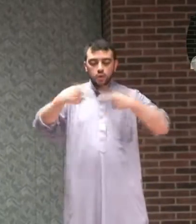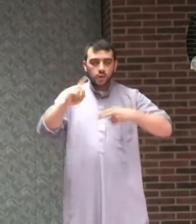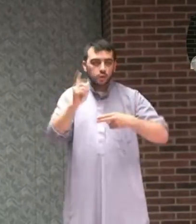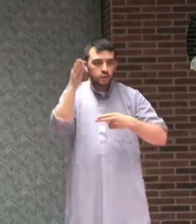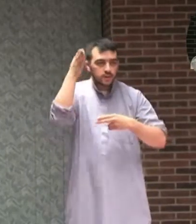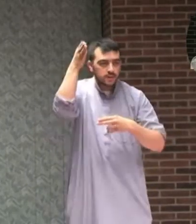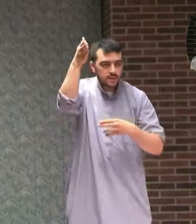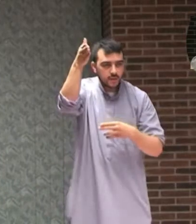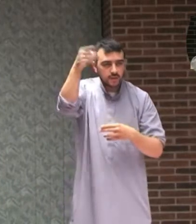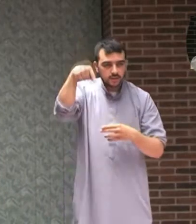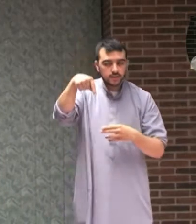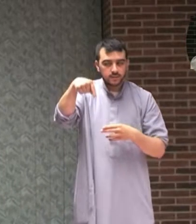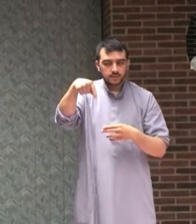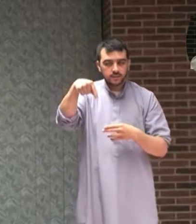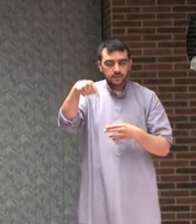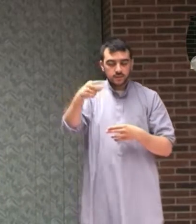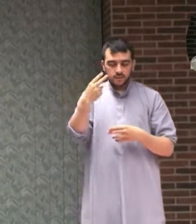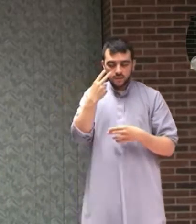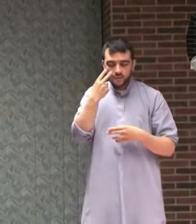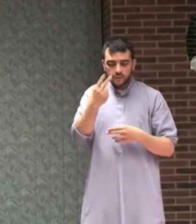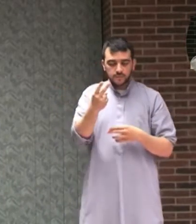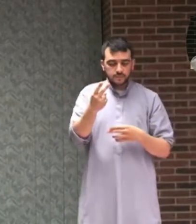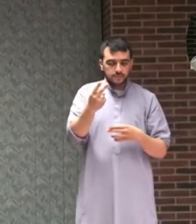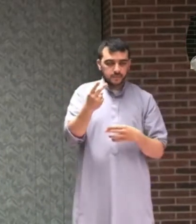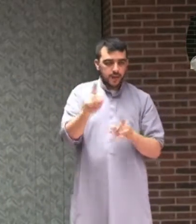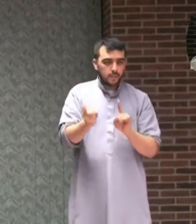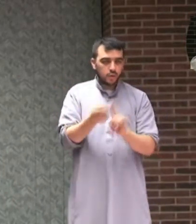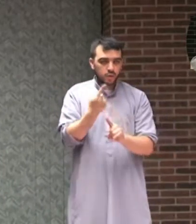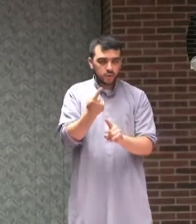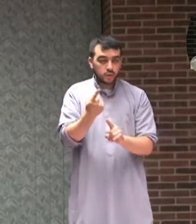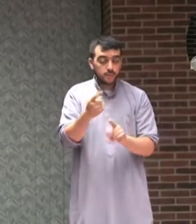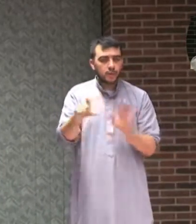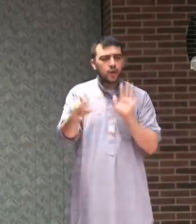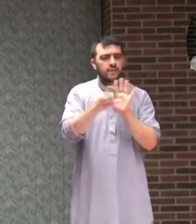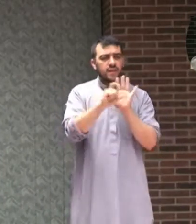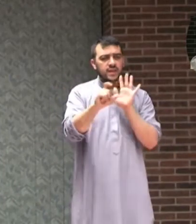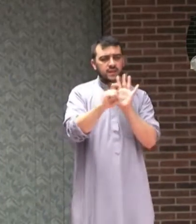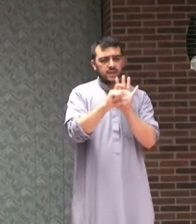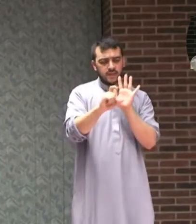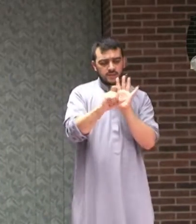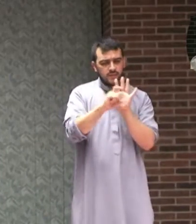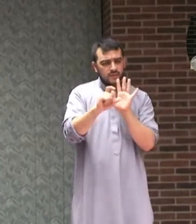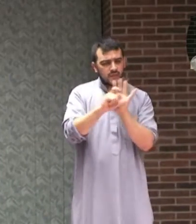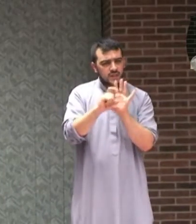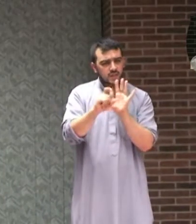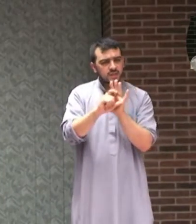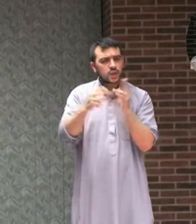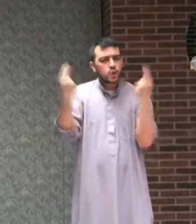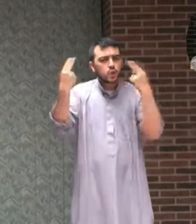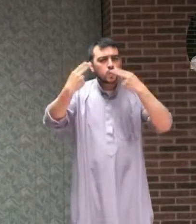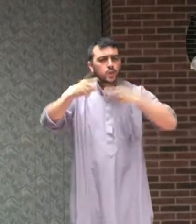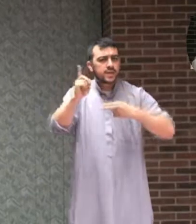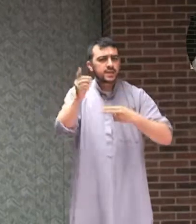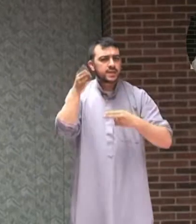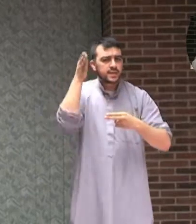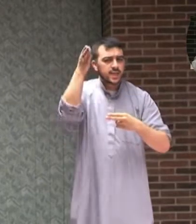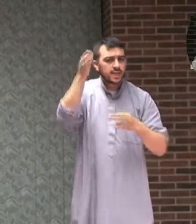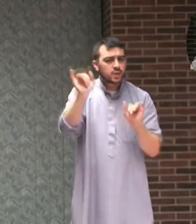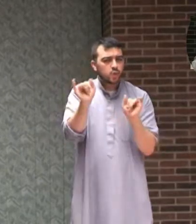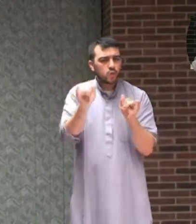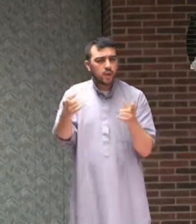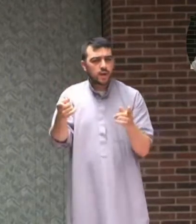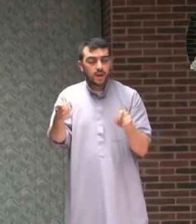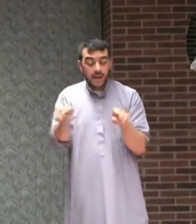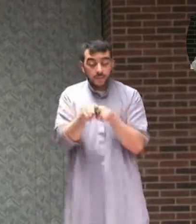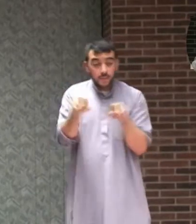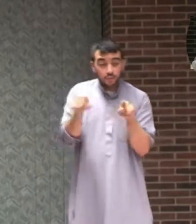Laylatul Qadr. Et Laylatul Qadr à elle toute seule a été qualifiée par le Coran al-Karim comme étant bien meilleure